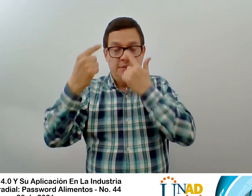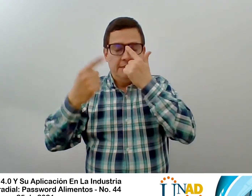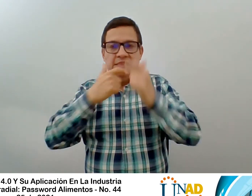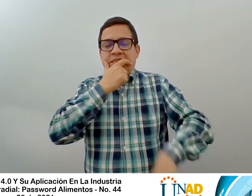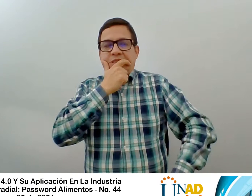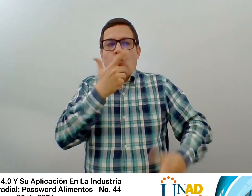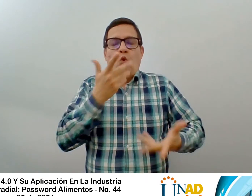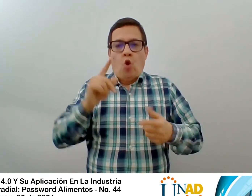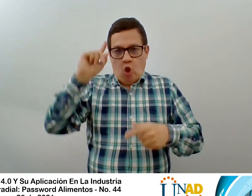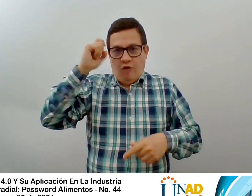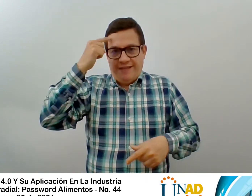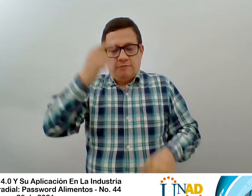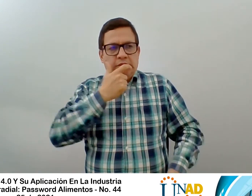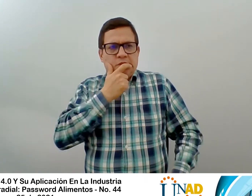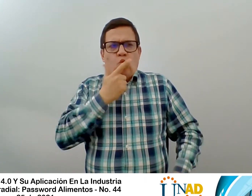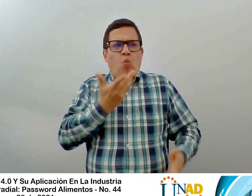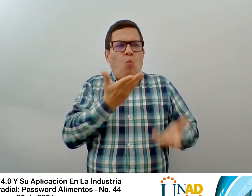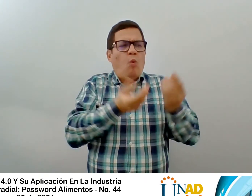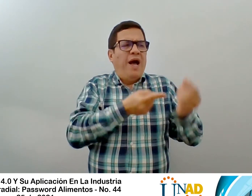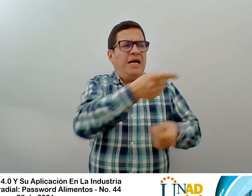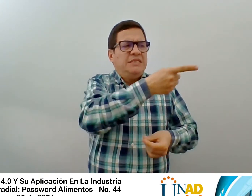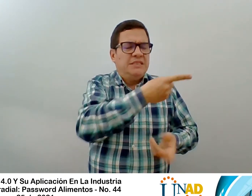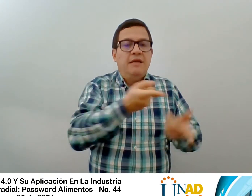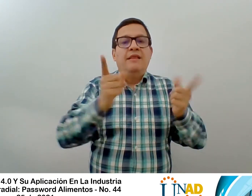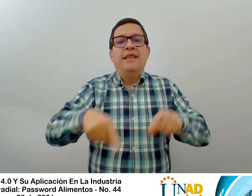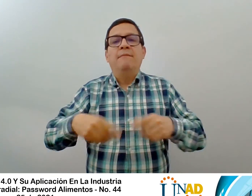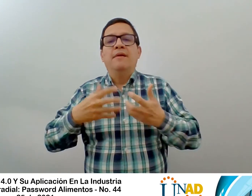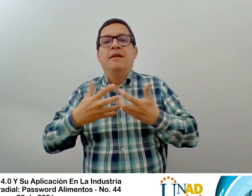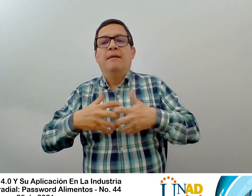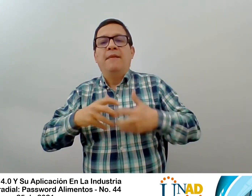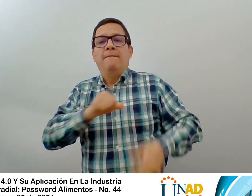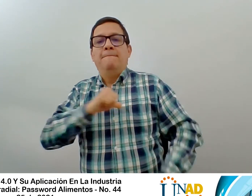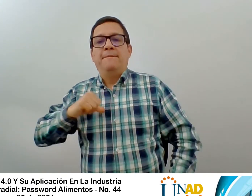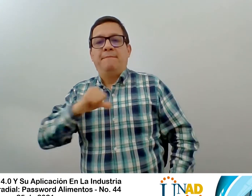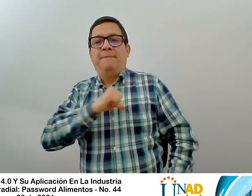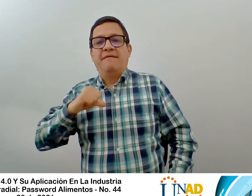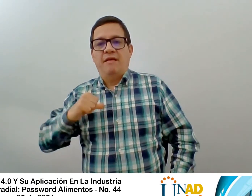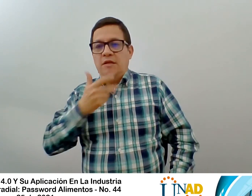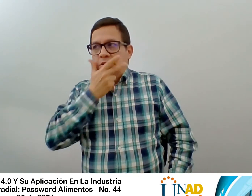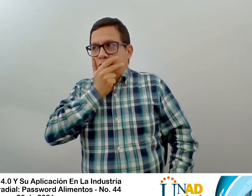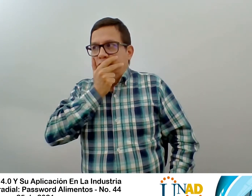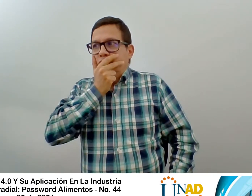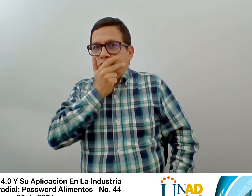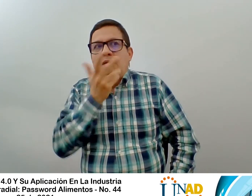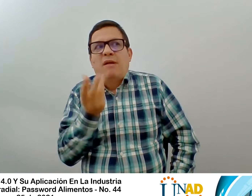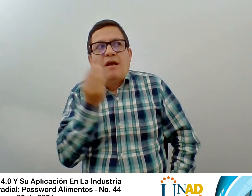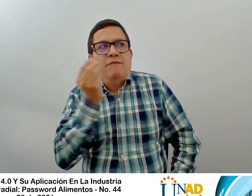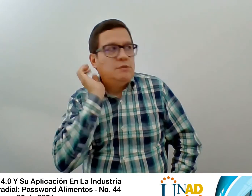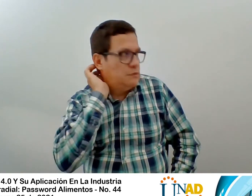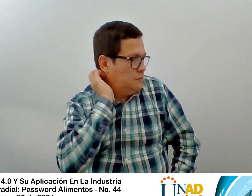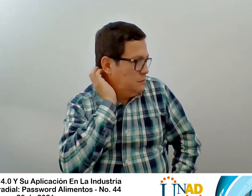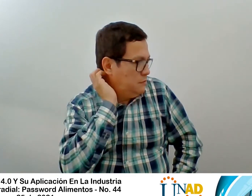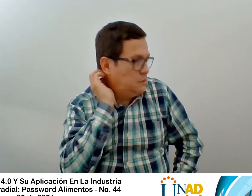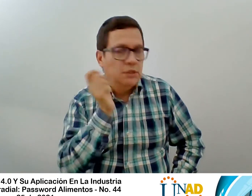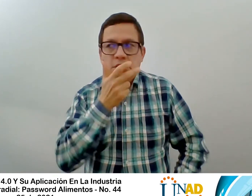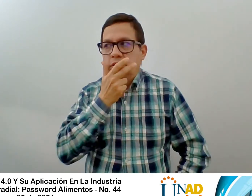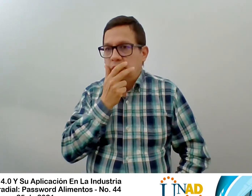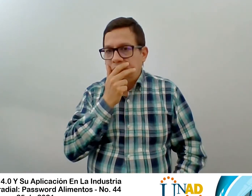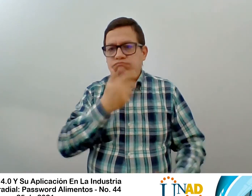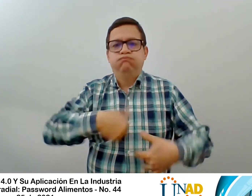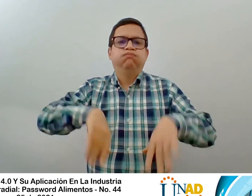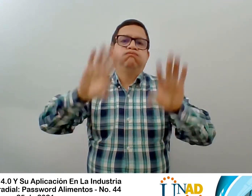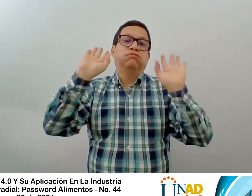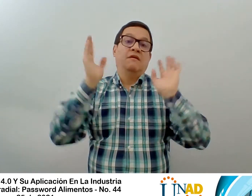están pensando a nivel de gobierno, lo están pensando a nivel de sector público y privado también. Es algo que ya llegó, que va a